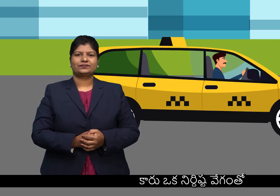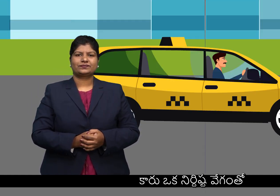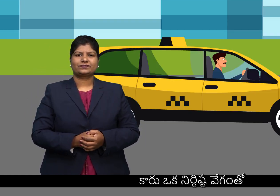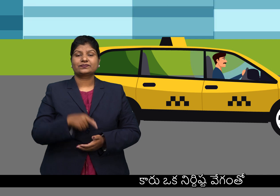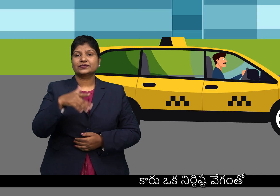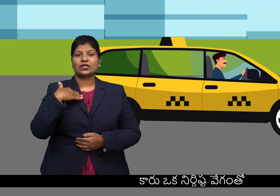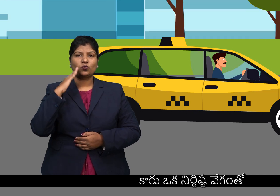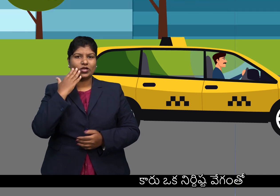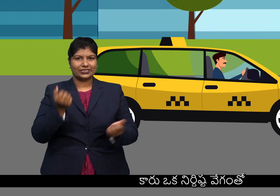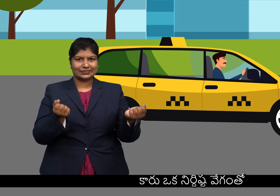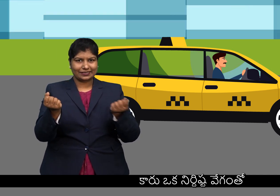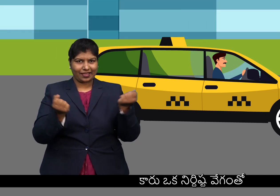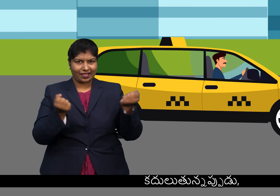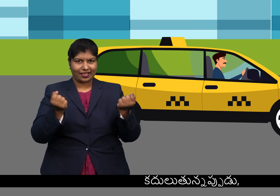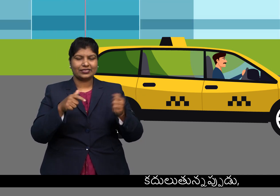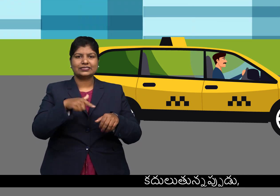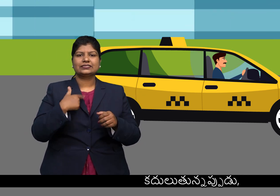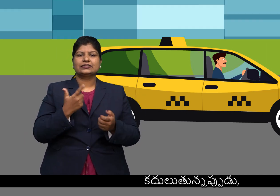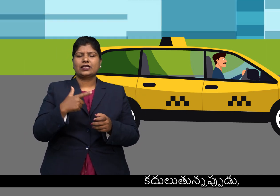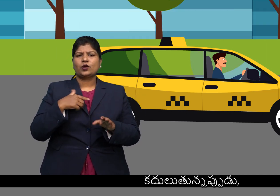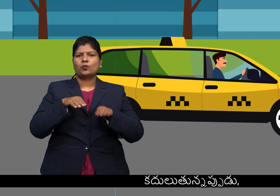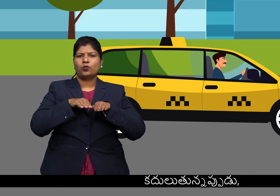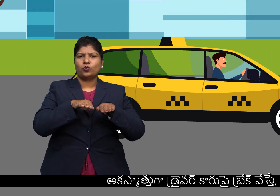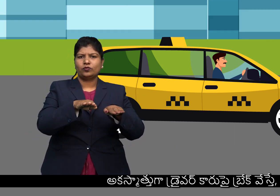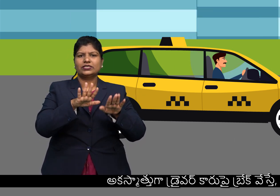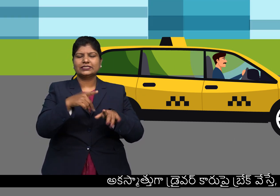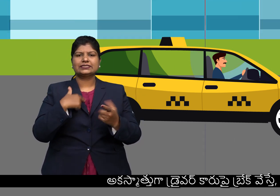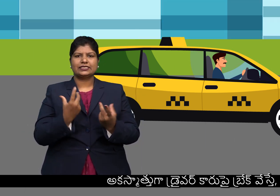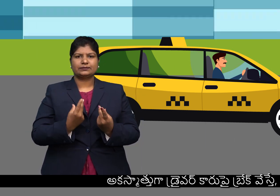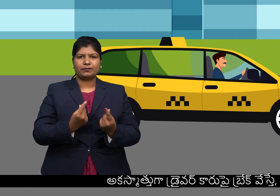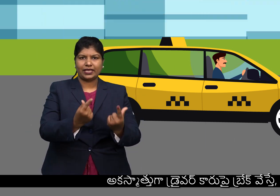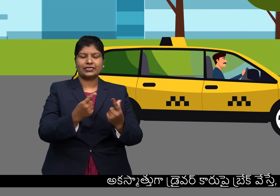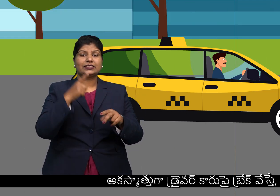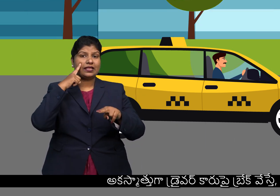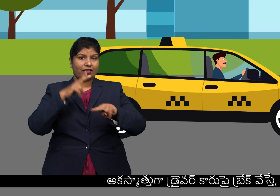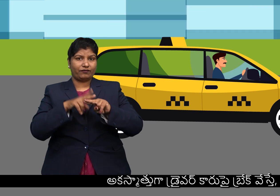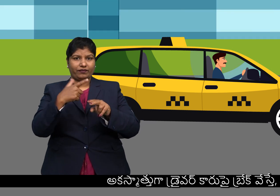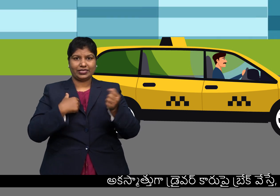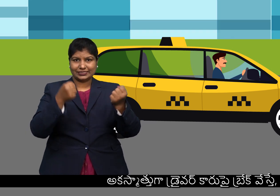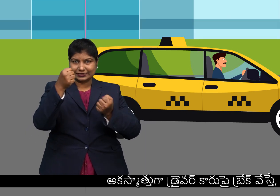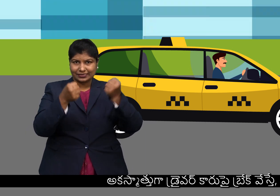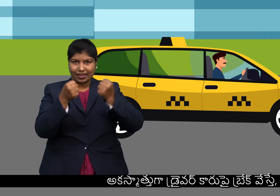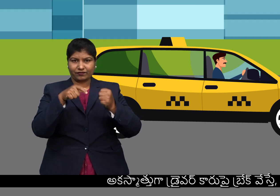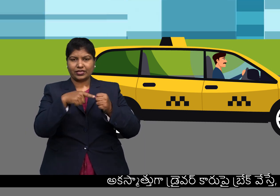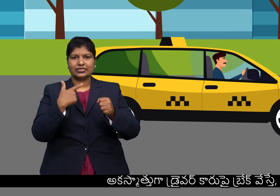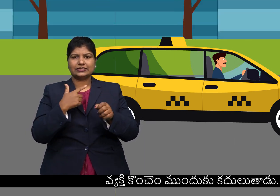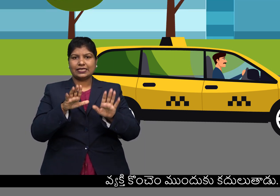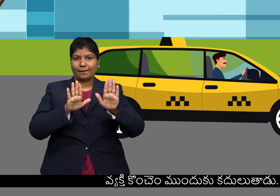కార్ ఒక నిర్దిష్ట వేగంతో కదులుతున్నప్పుడు అకస్మాత్తుగా డ్రైవర్ కారుపై బ్రేక్ వేస్తే వ్యక్తి